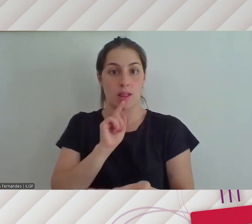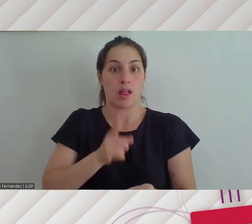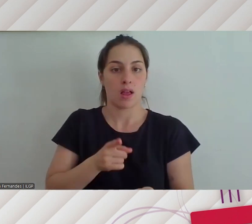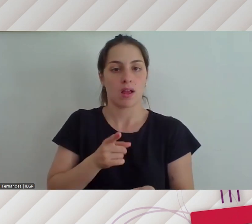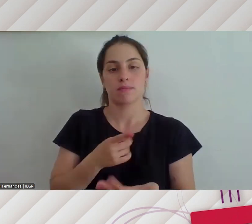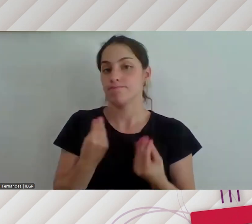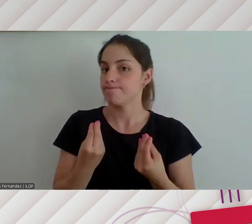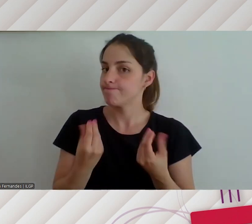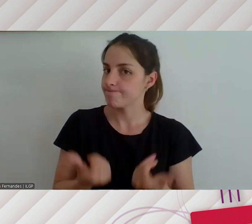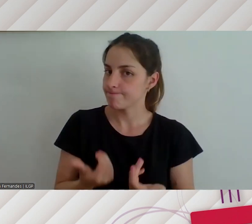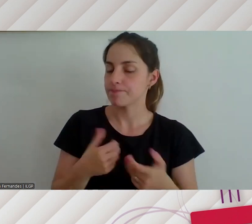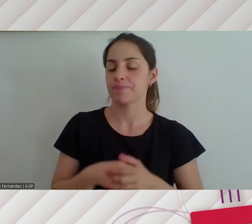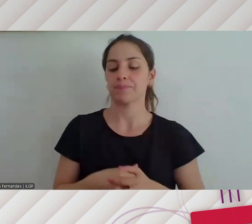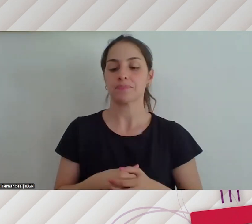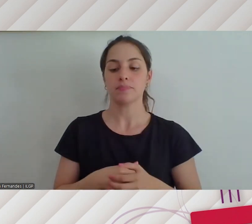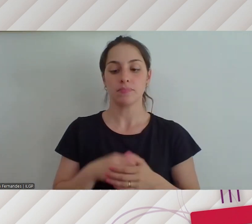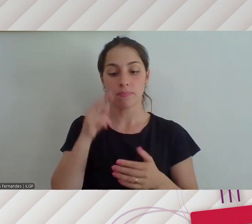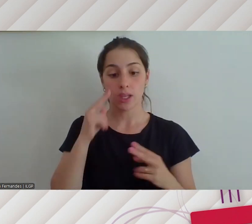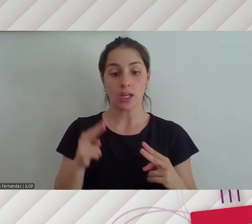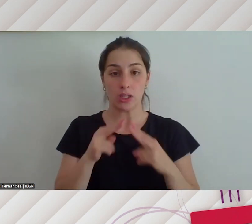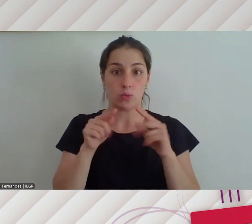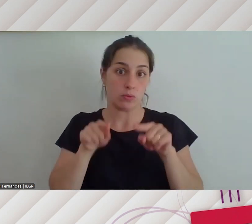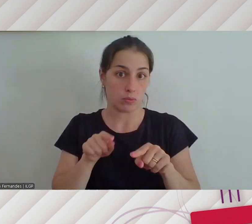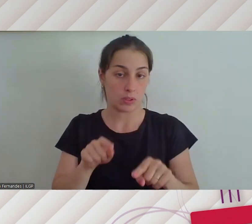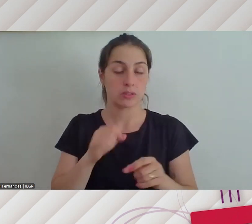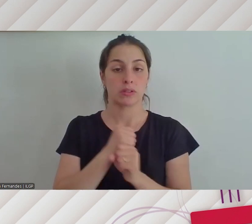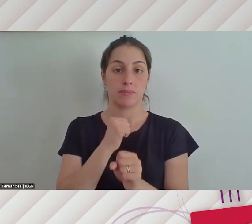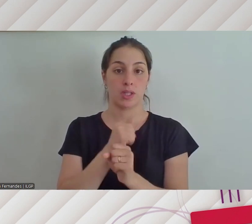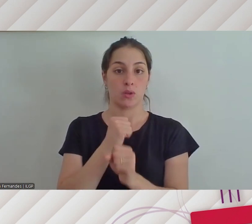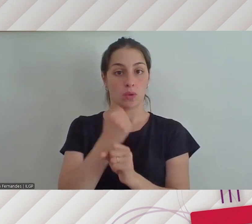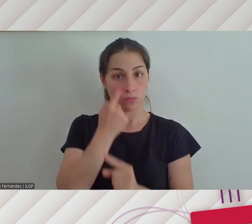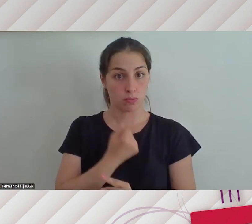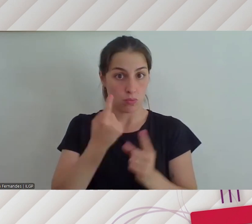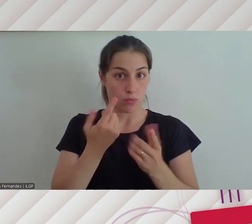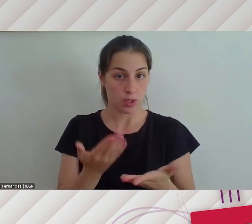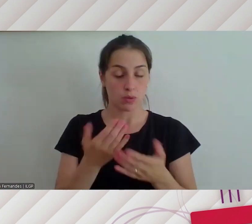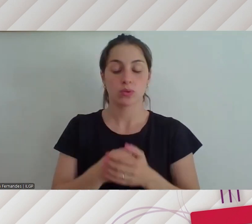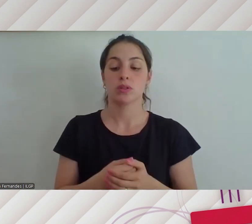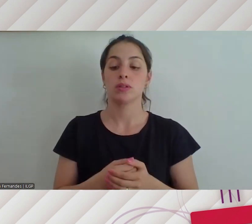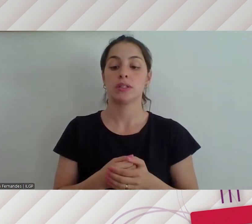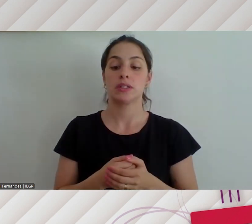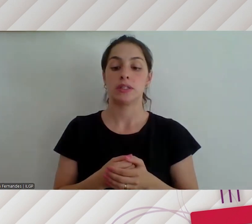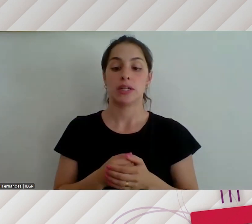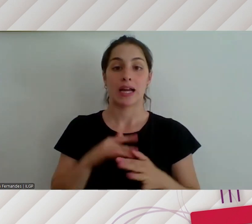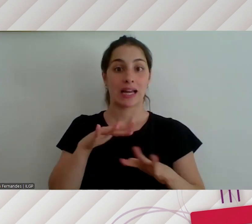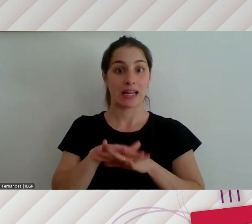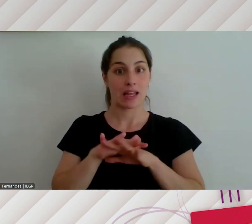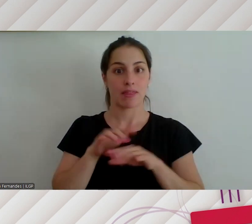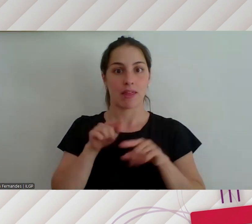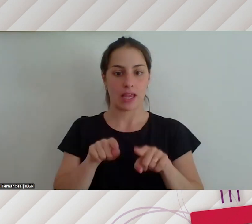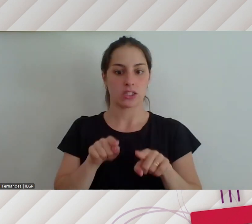a generalidade dos trabalhadores em funções públicas, o lançamento desta rede